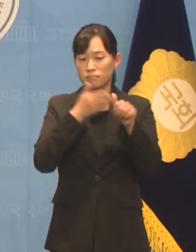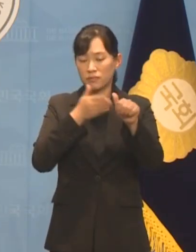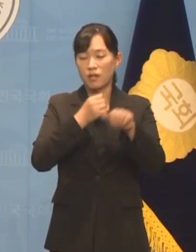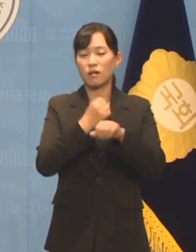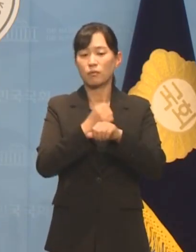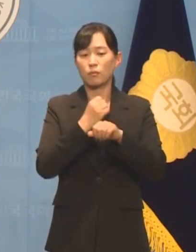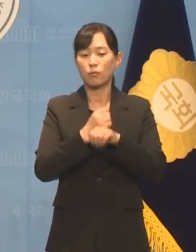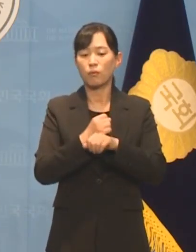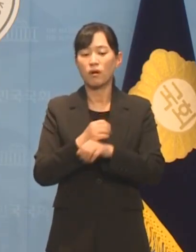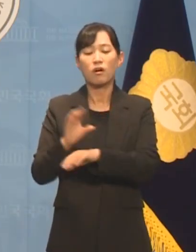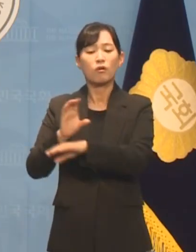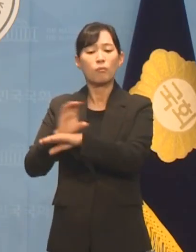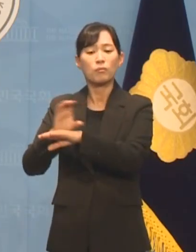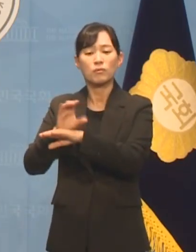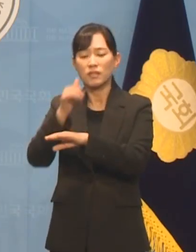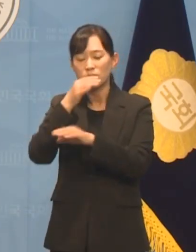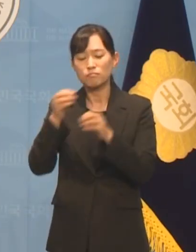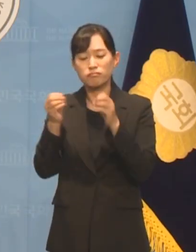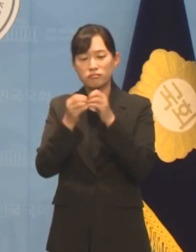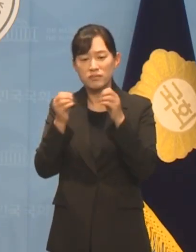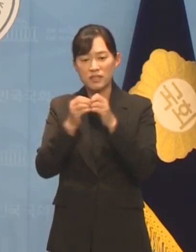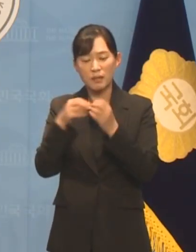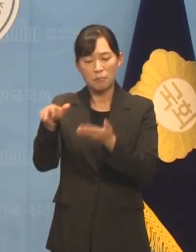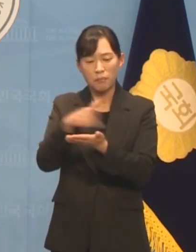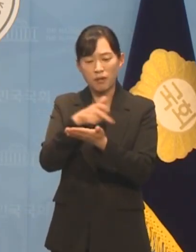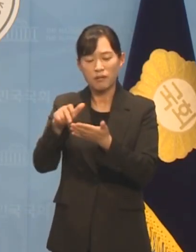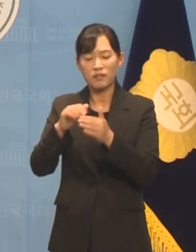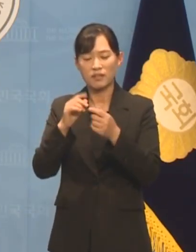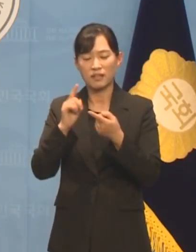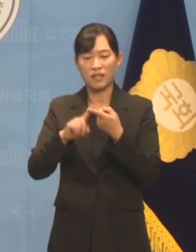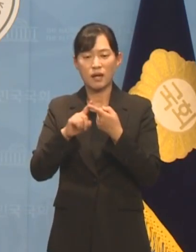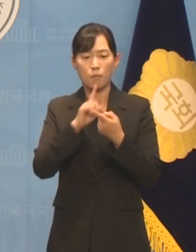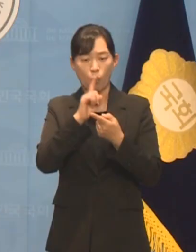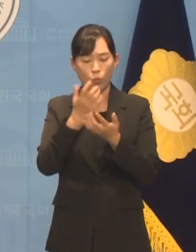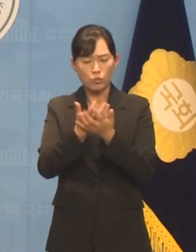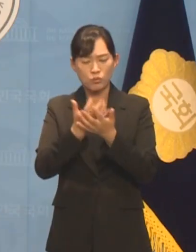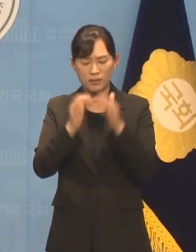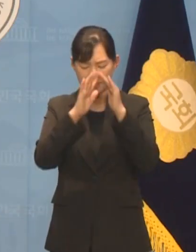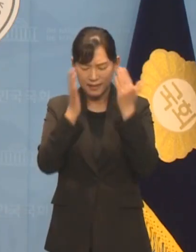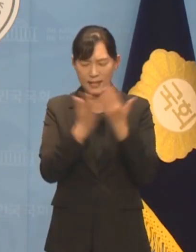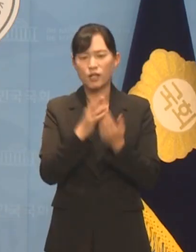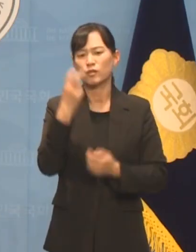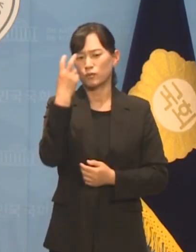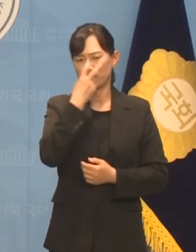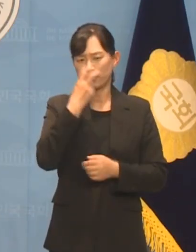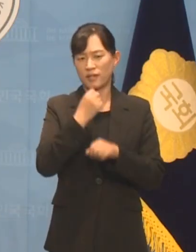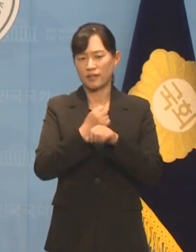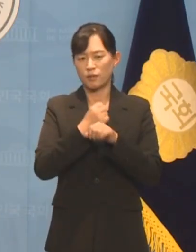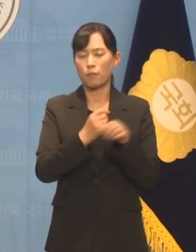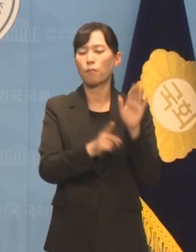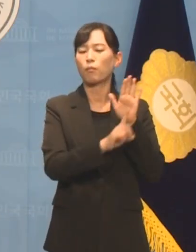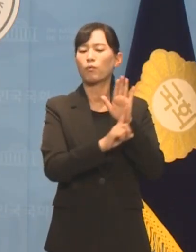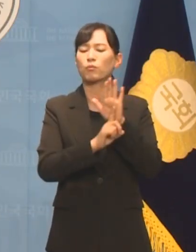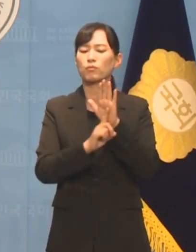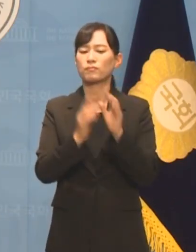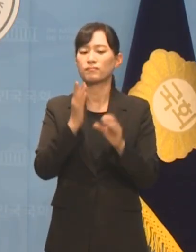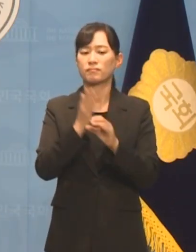저장된 문자와 메시지, 보고서 등이 수사 대상에 포함된 것으로 언론은 보도하고